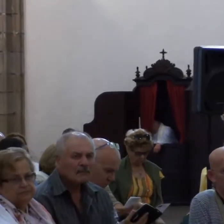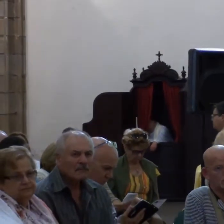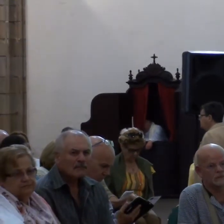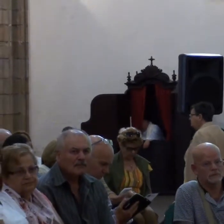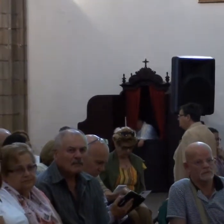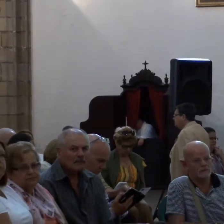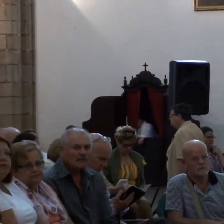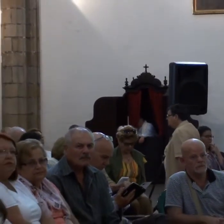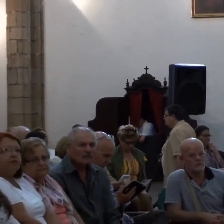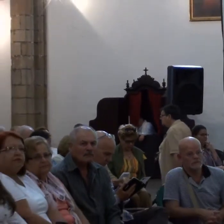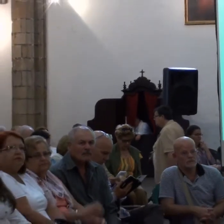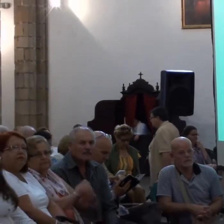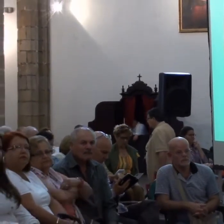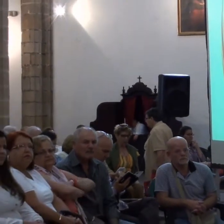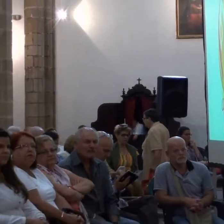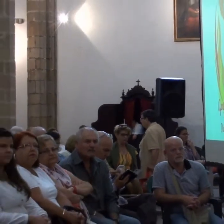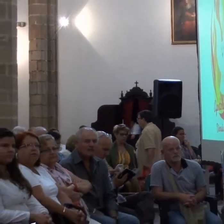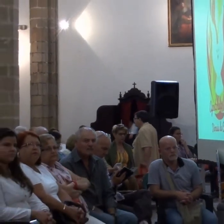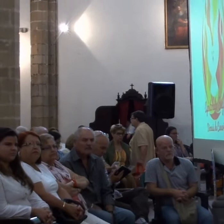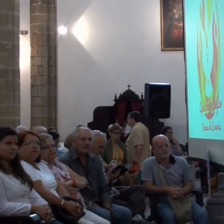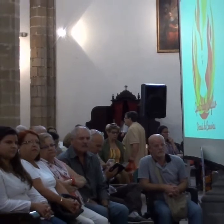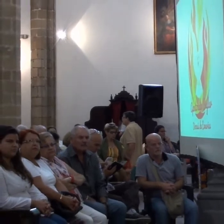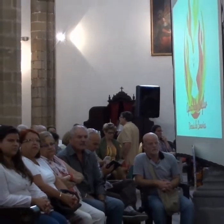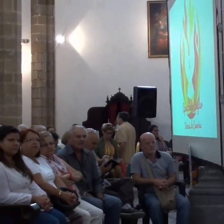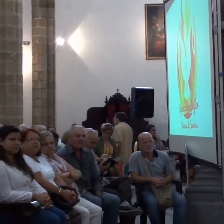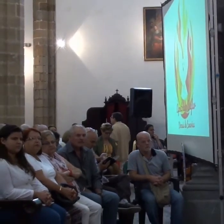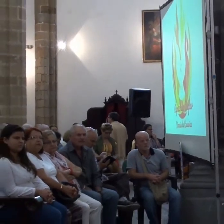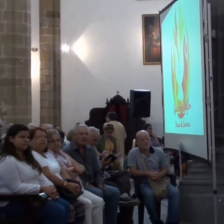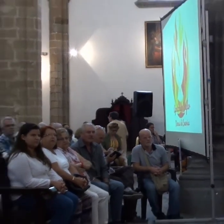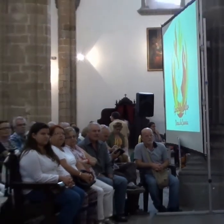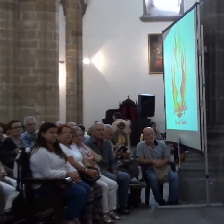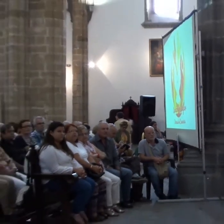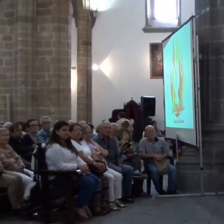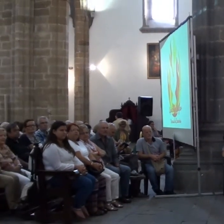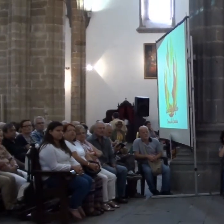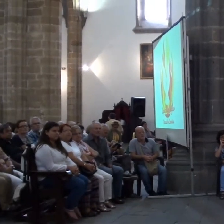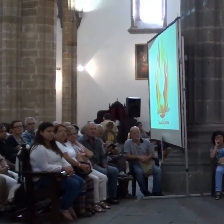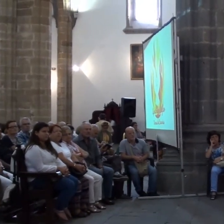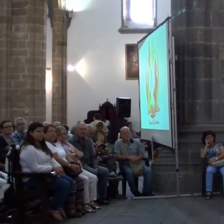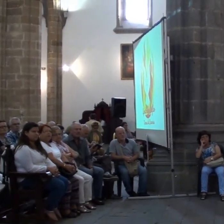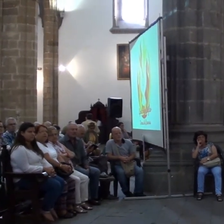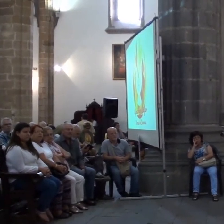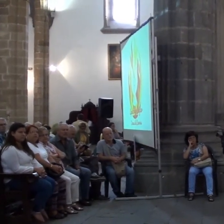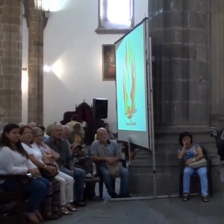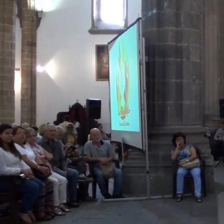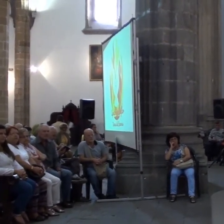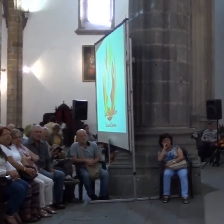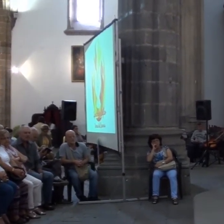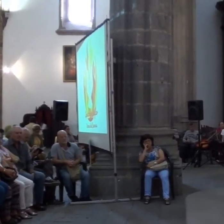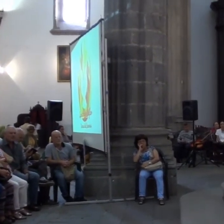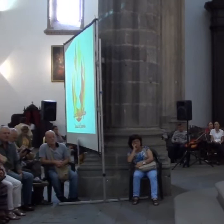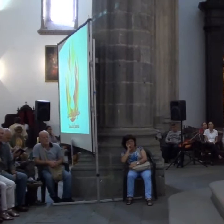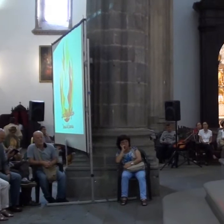yo temblando te dije aquí estoy Señor tú me